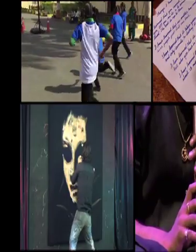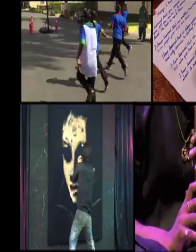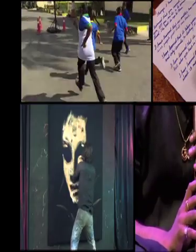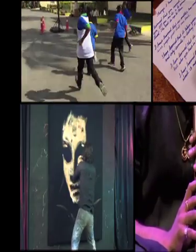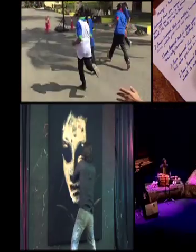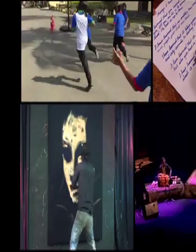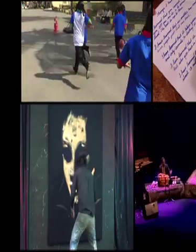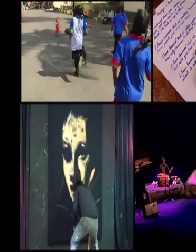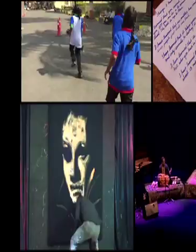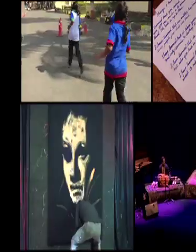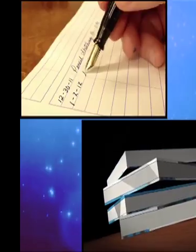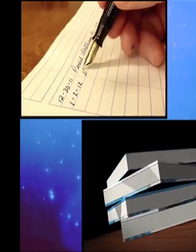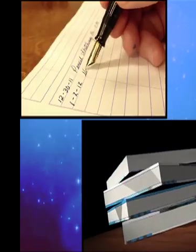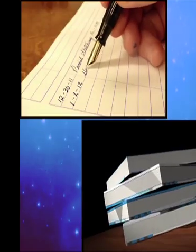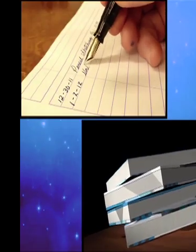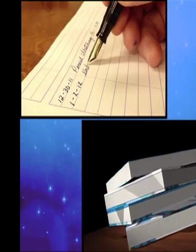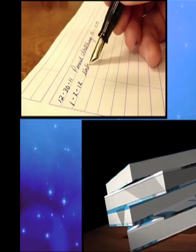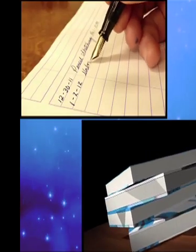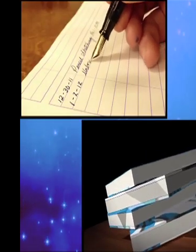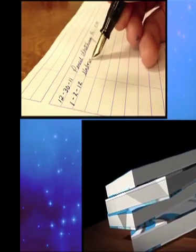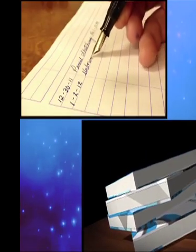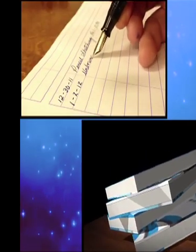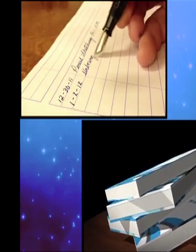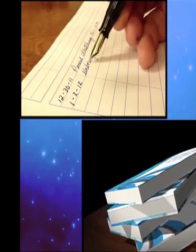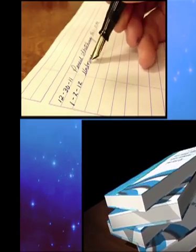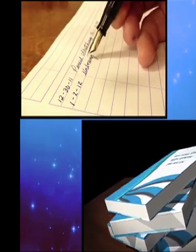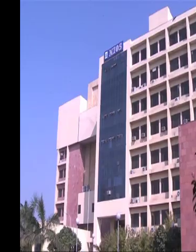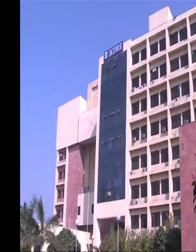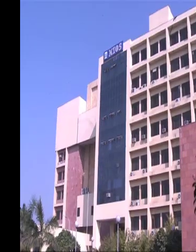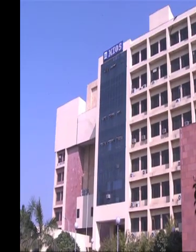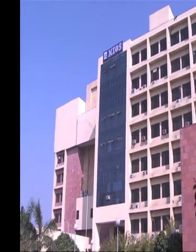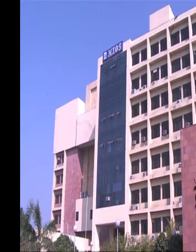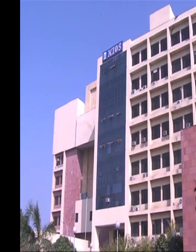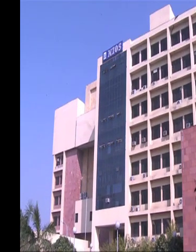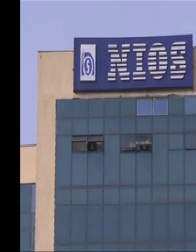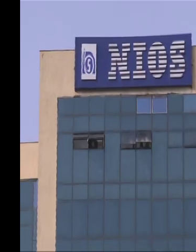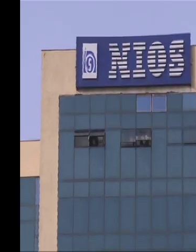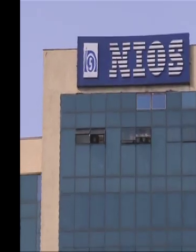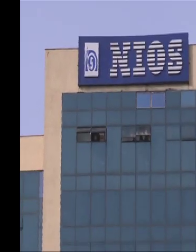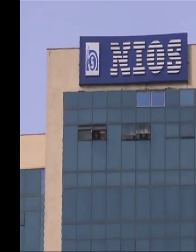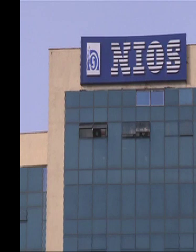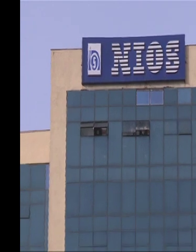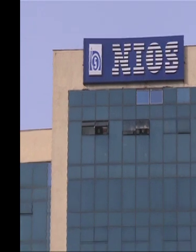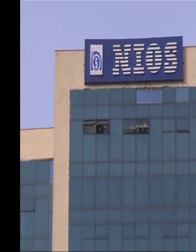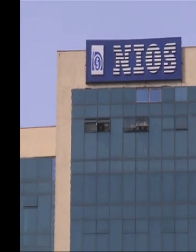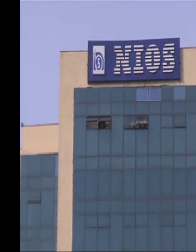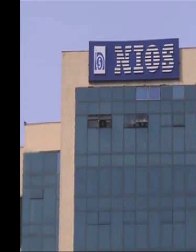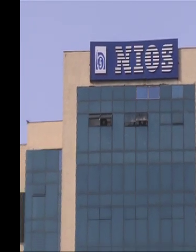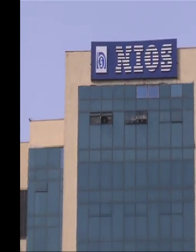लेखक, संगीतकार, साहित्यकारों के लिए। संस्थान के गौरवशाली विद्यार्थियों में शामिल